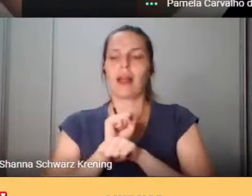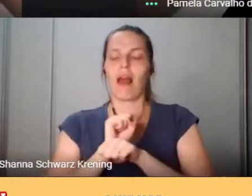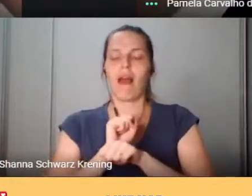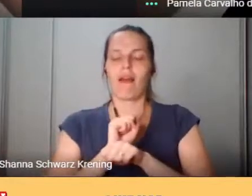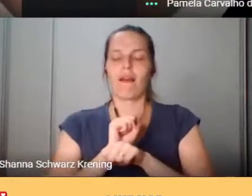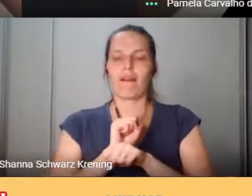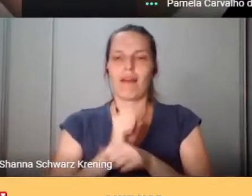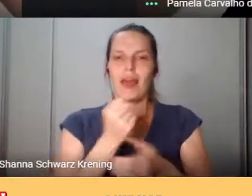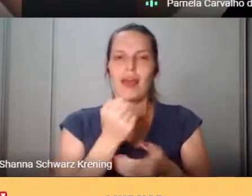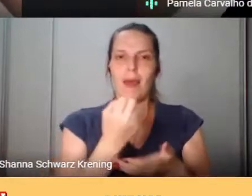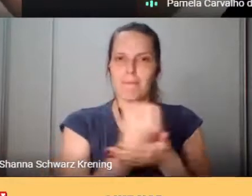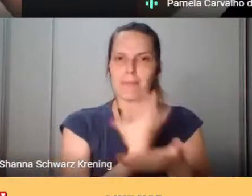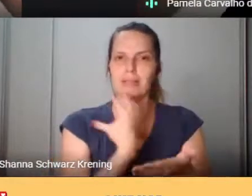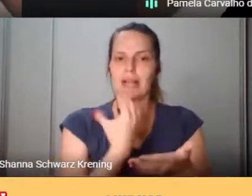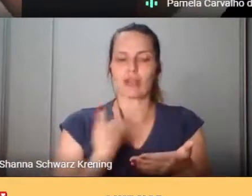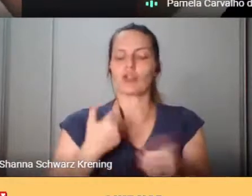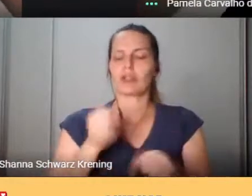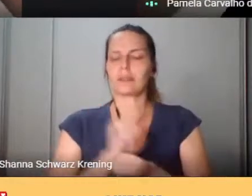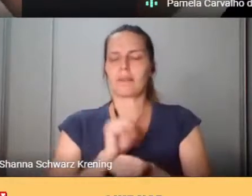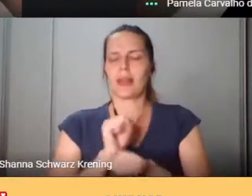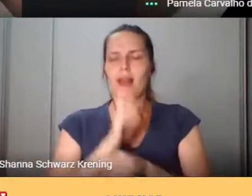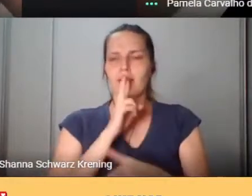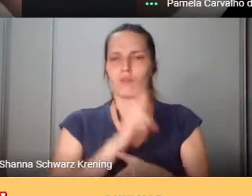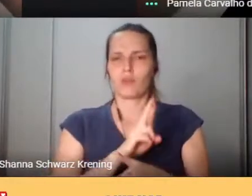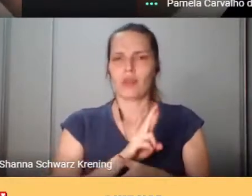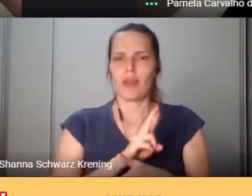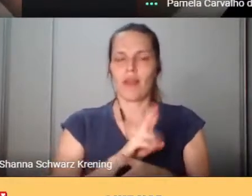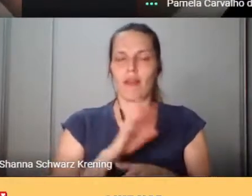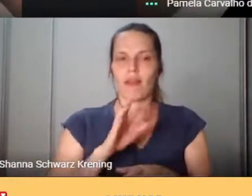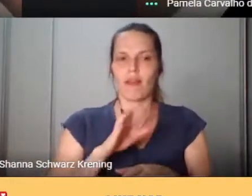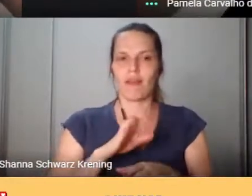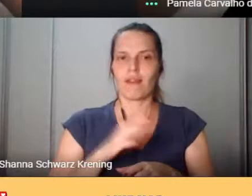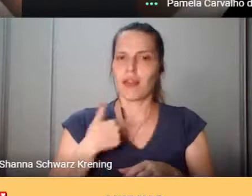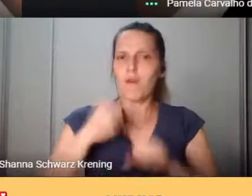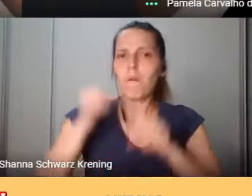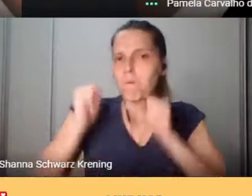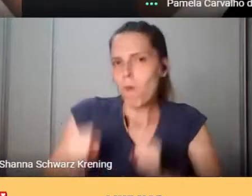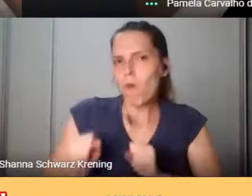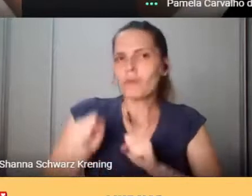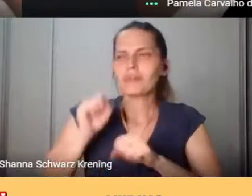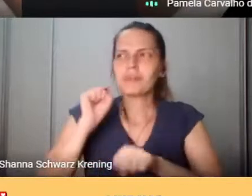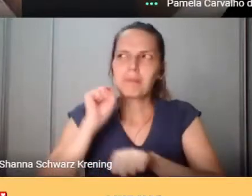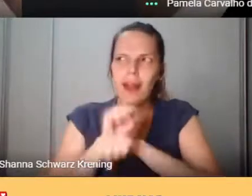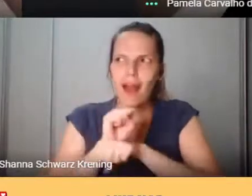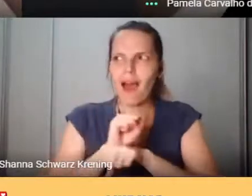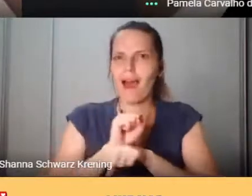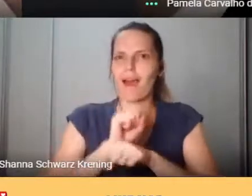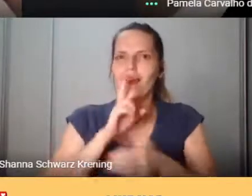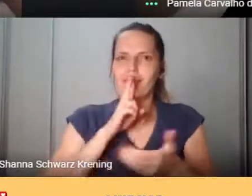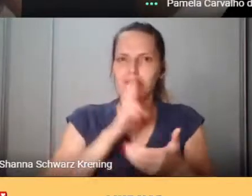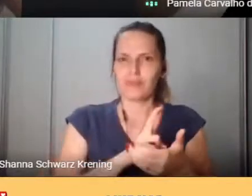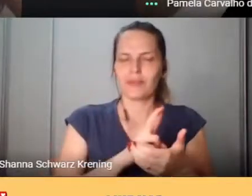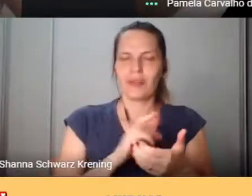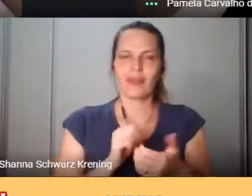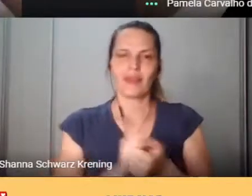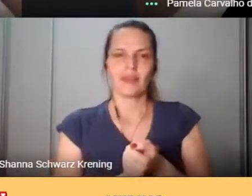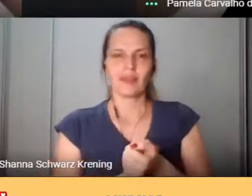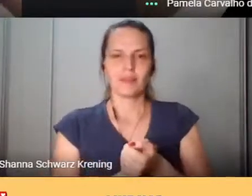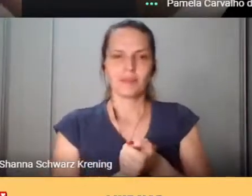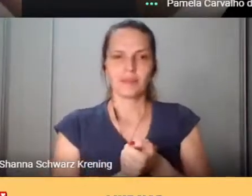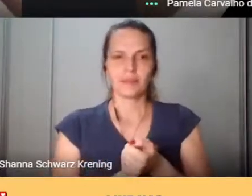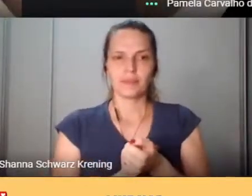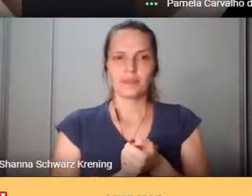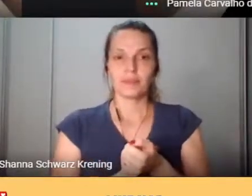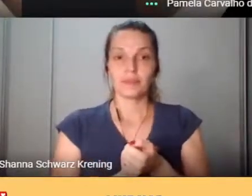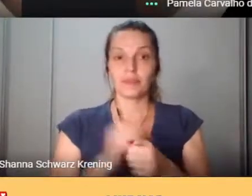esperar, né? Eu posso esperar para olhar essa mensagem, né? Porque a gente fica ali ligado o